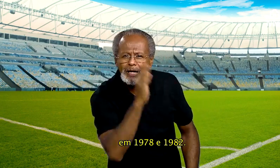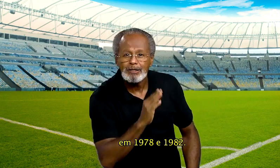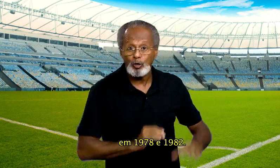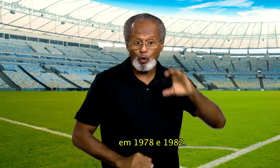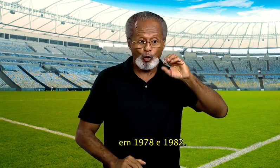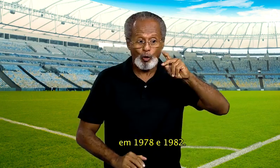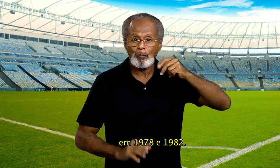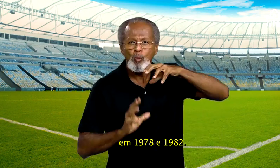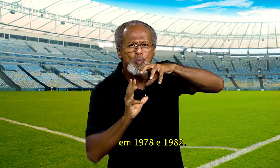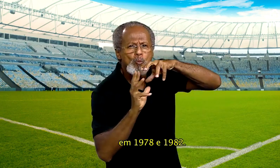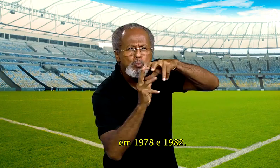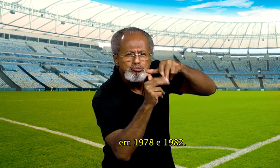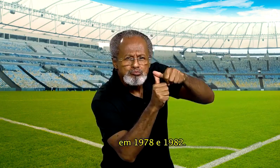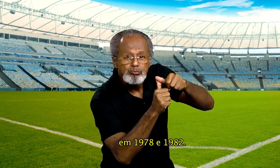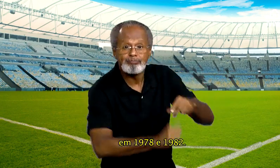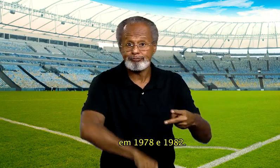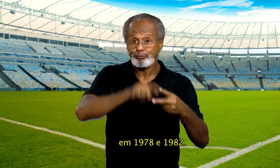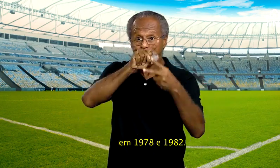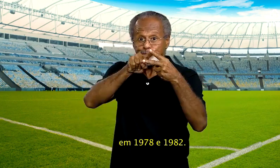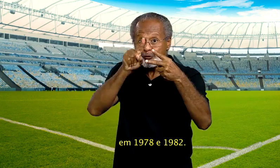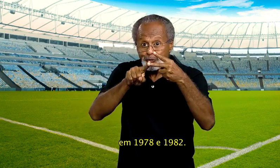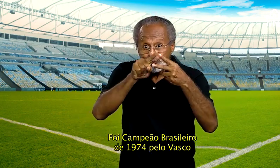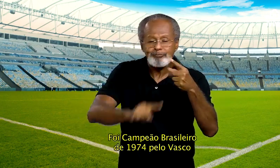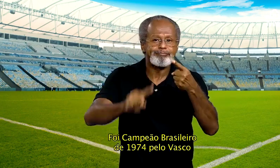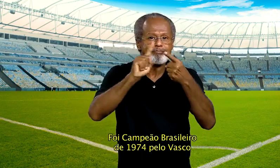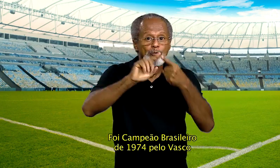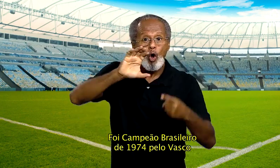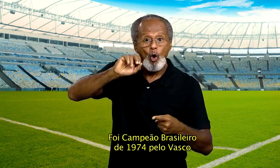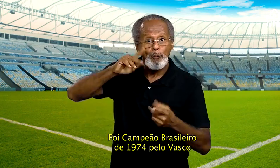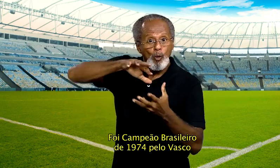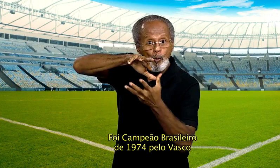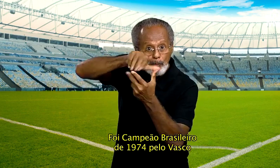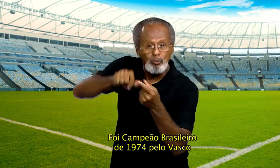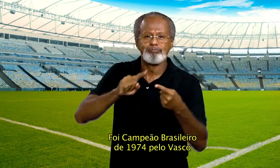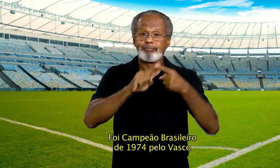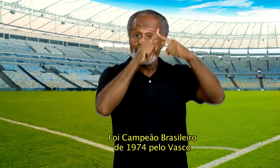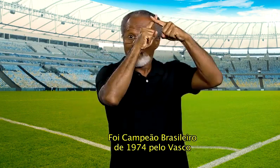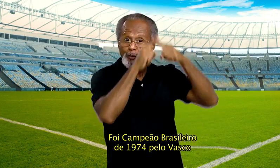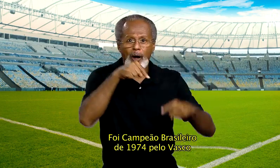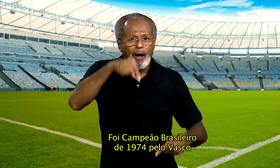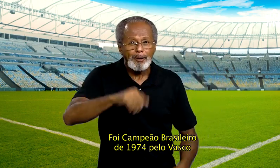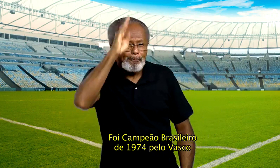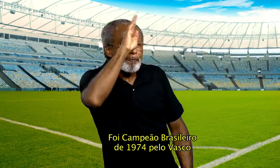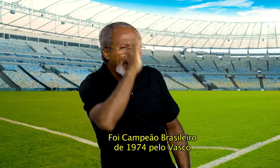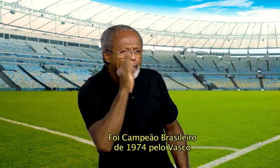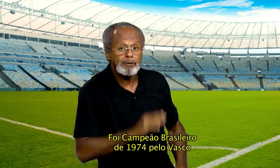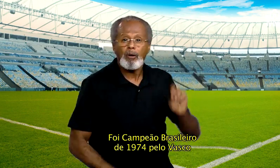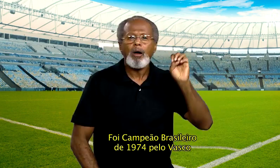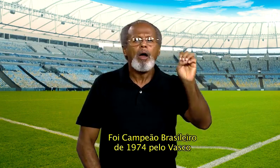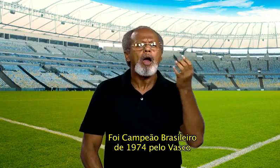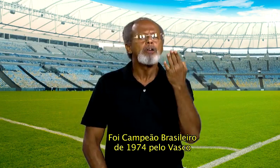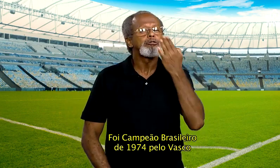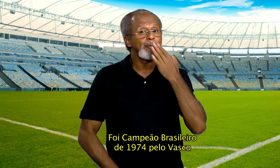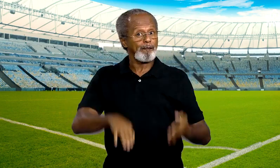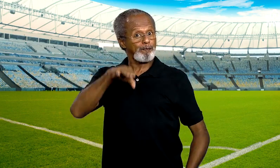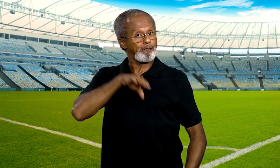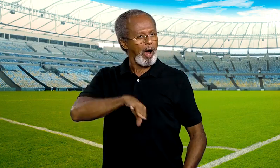e 1982. Foi campeão brasileiro de 1974 pelo Vasco.